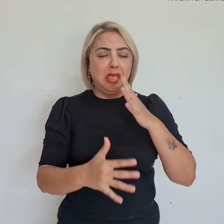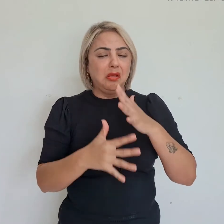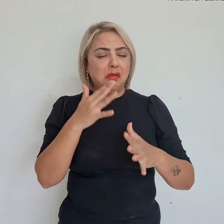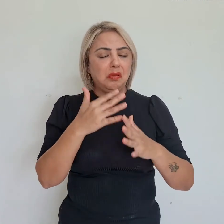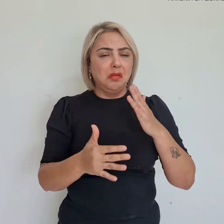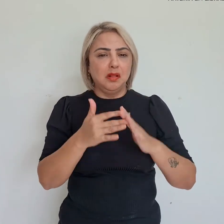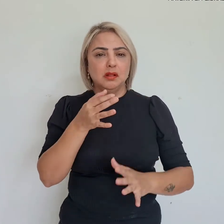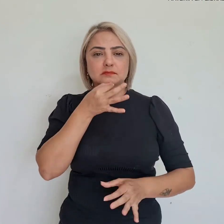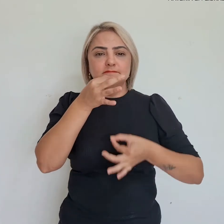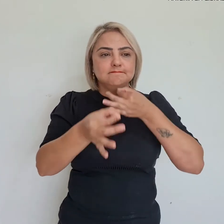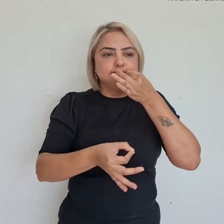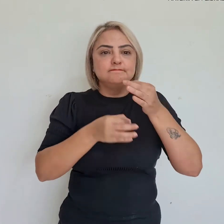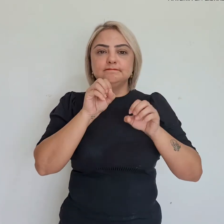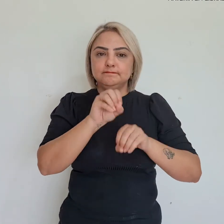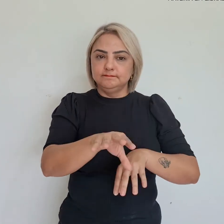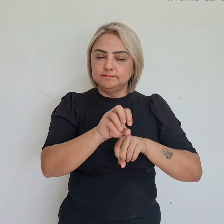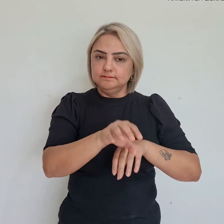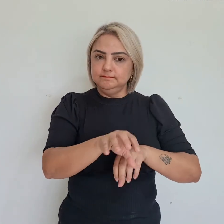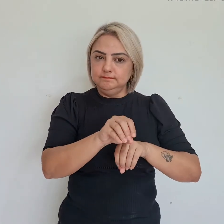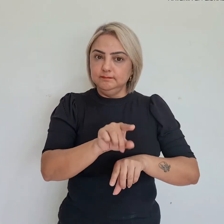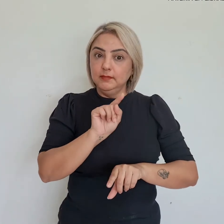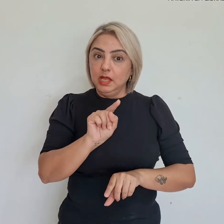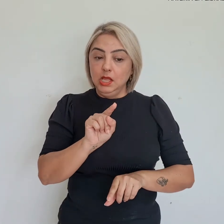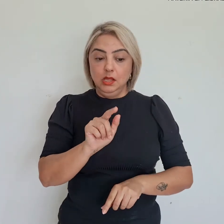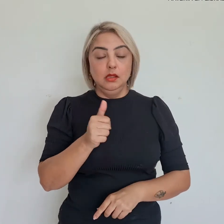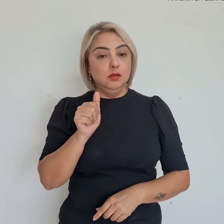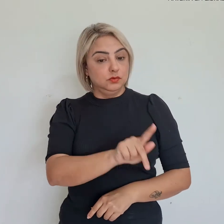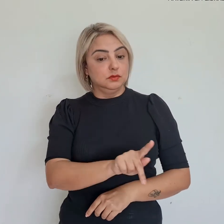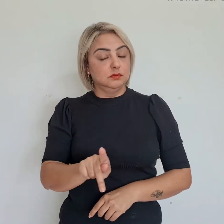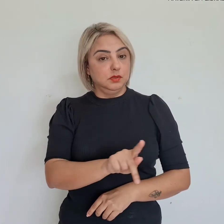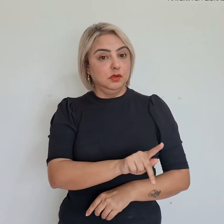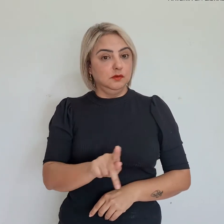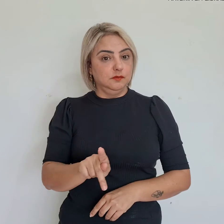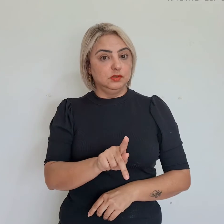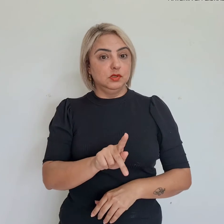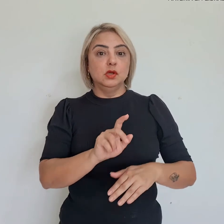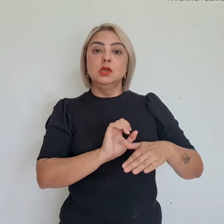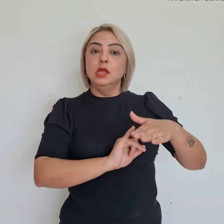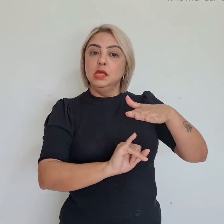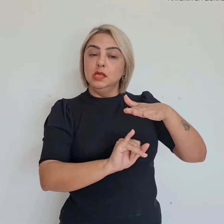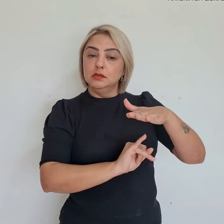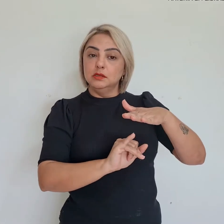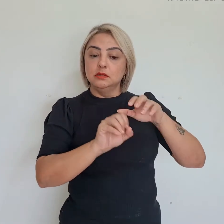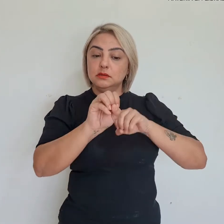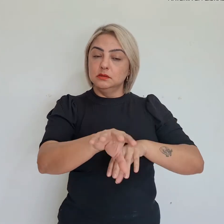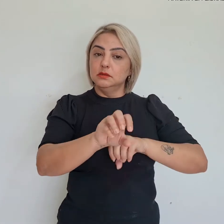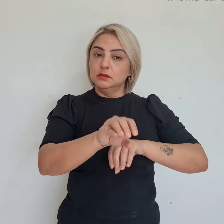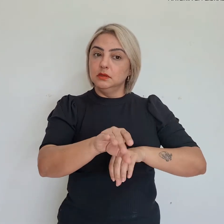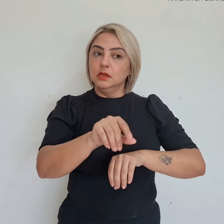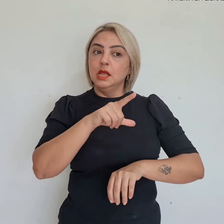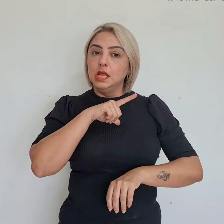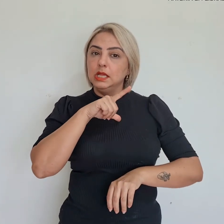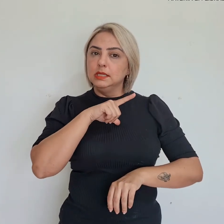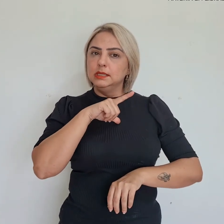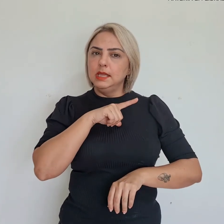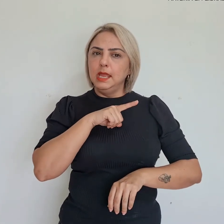vista educacional e os professores e entidades educativas têm muitas críticas a